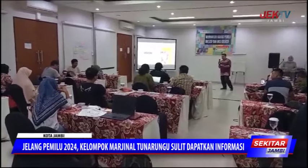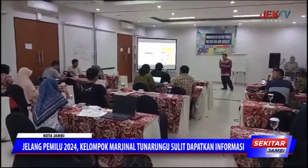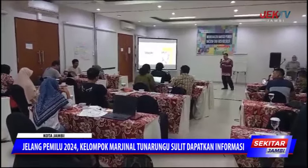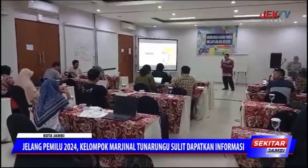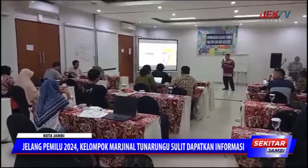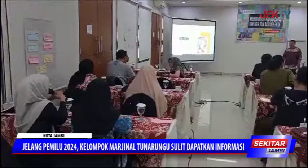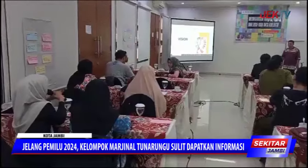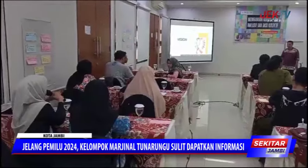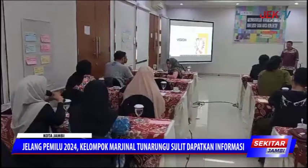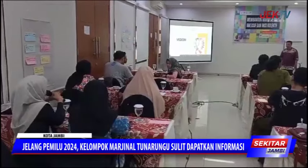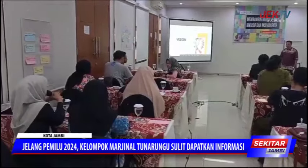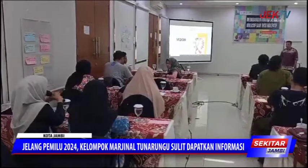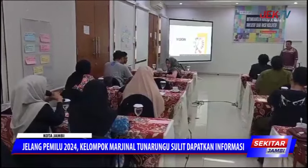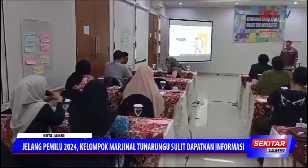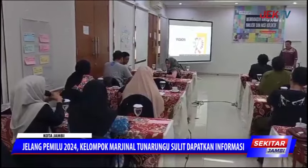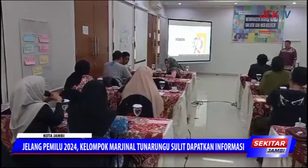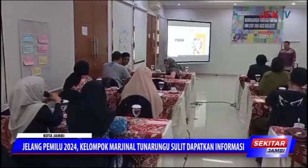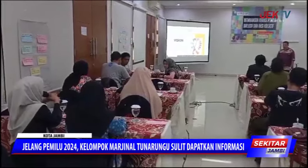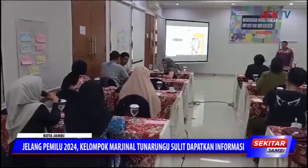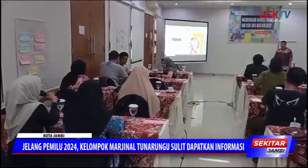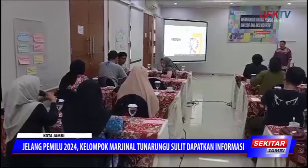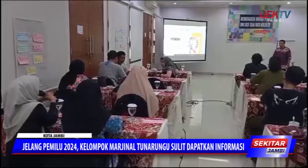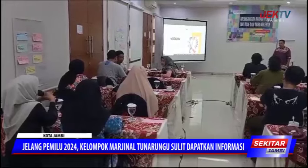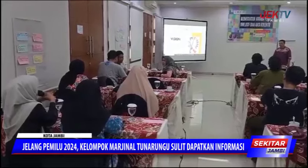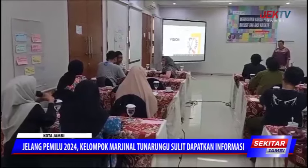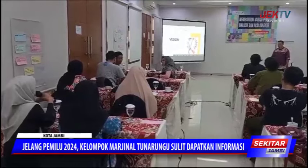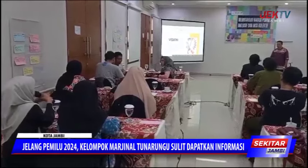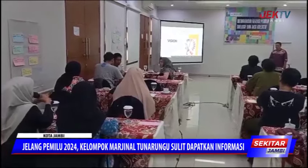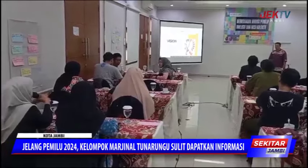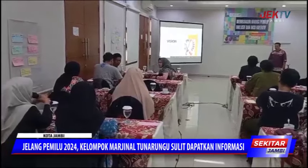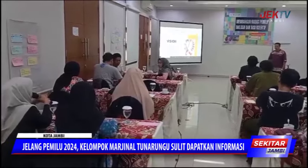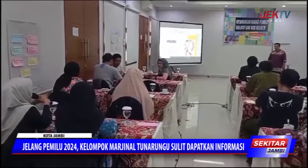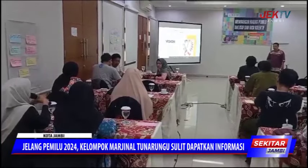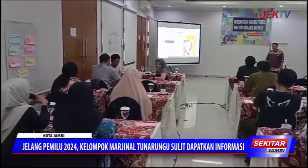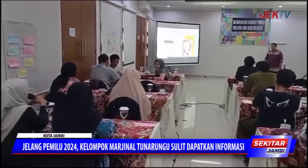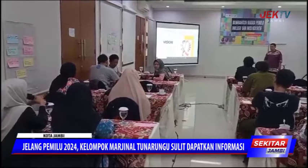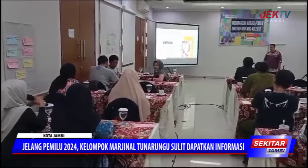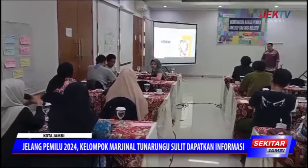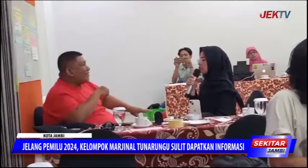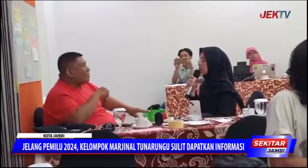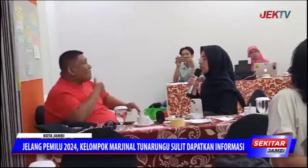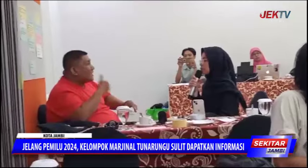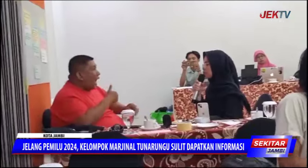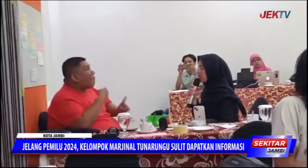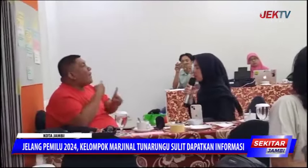tahun 2024. Seperti halnya kelompok Gerakan untuk Kesejahteraan Tunarungu Indonesia atau GERKATIN